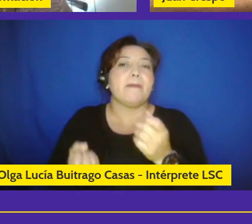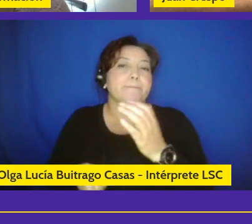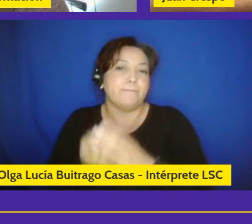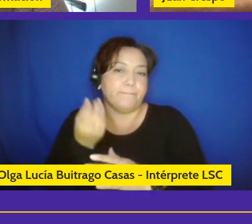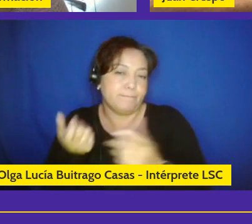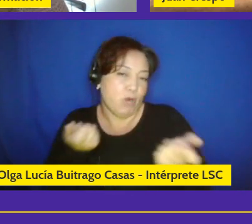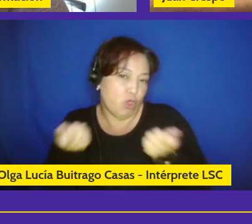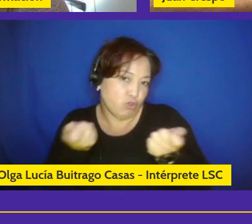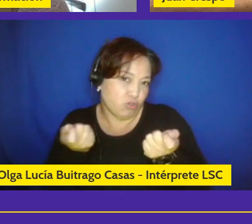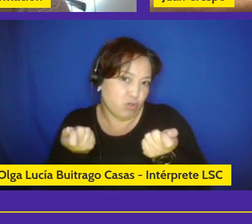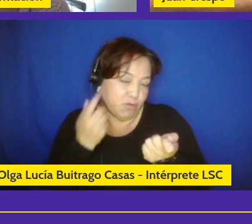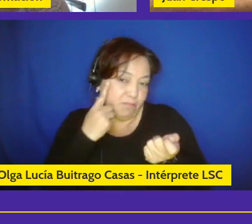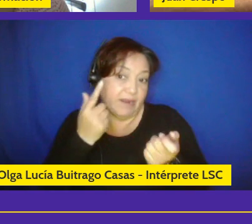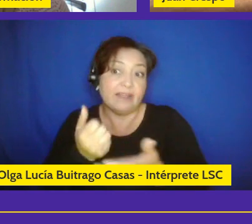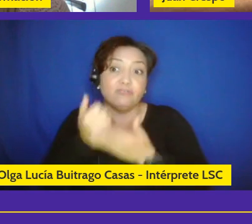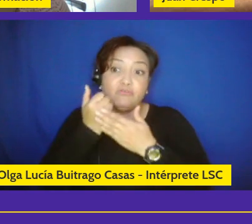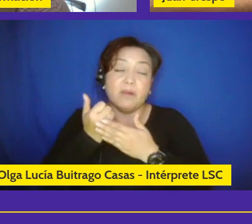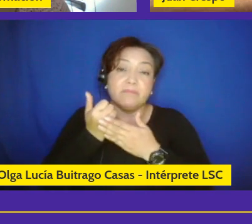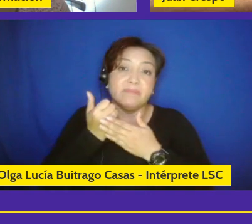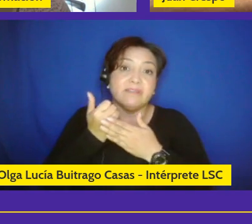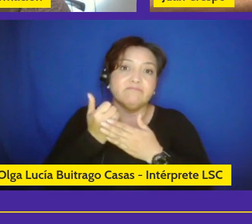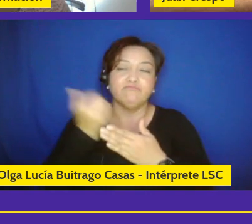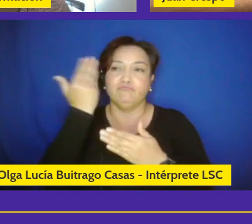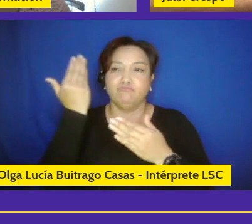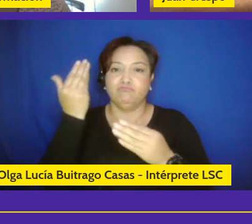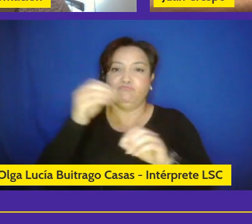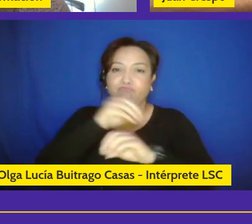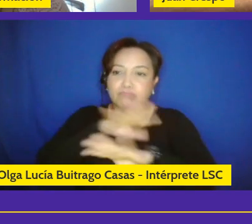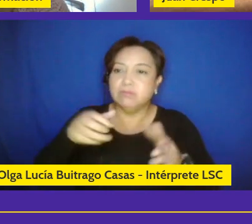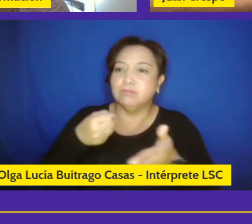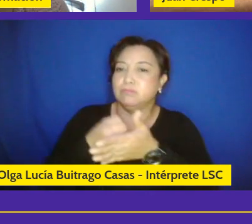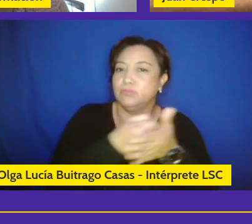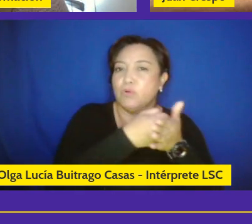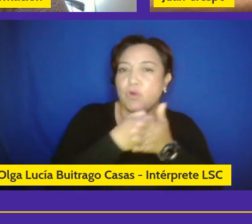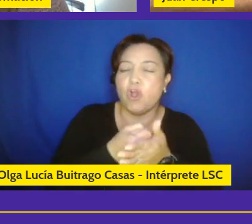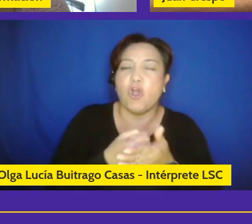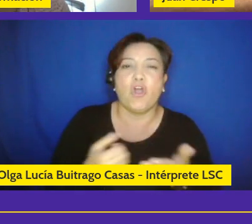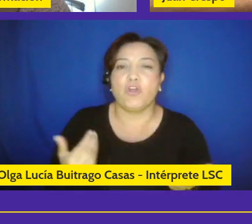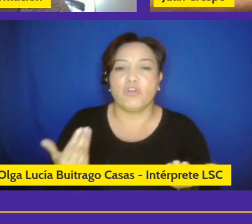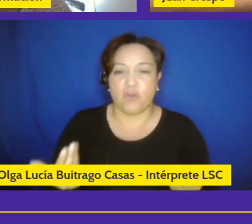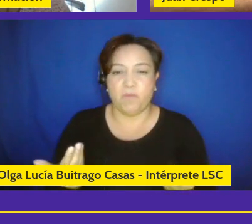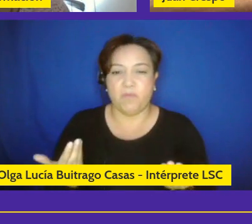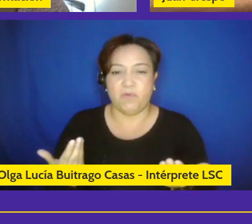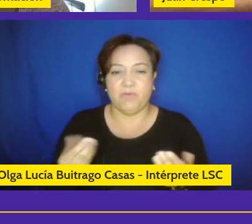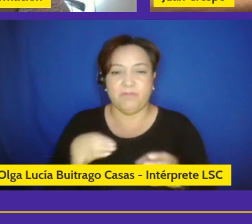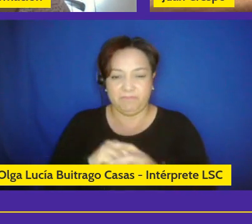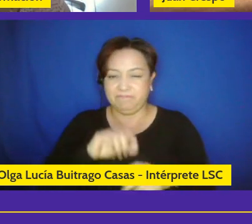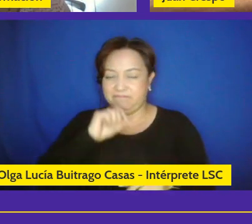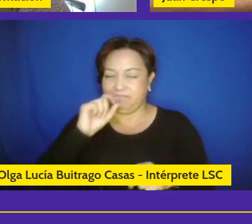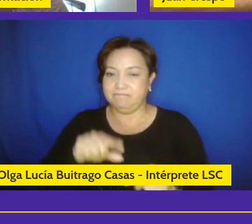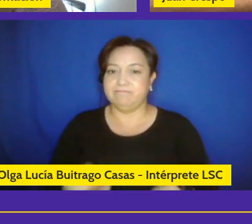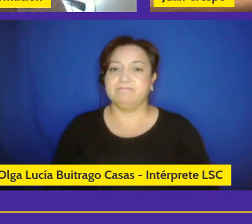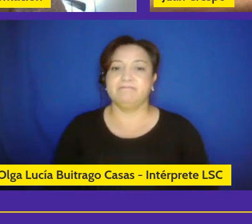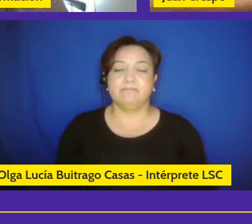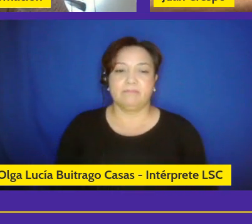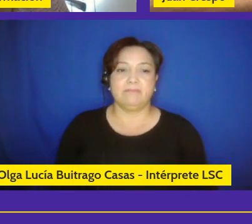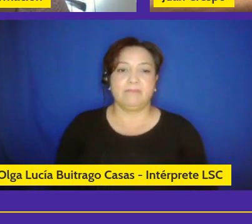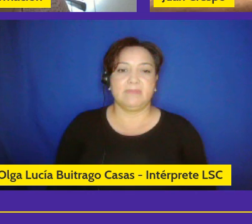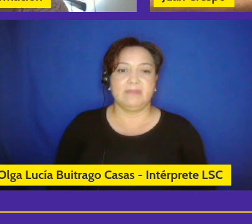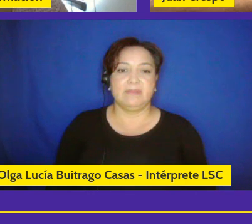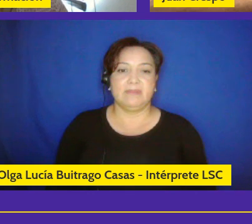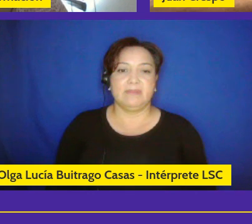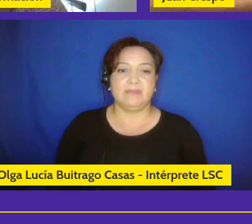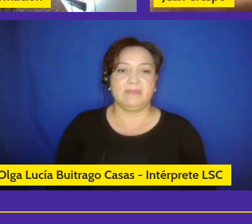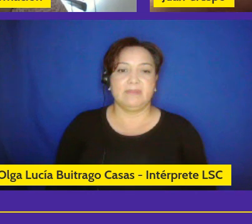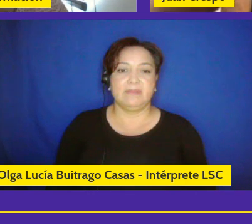película? O sea, ¿cómo atraes tú como distribuidor, cómo atraes al productor? Creo que esa es la pregunta de